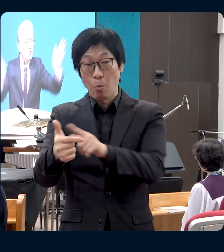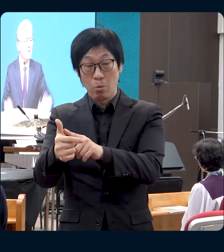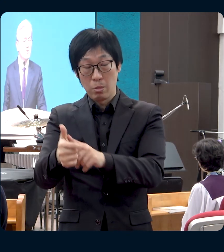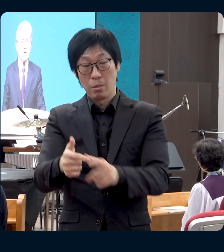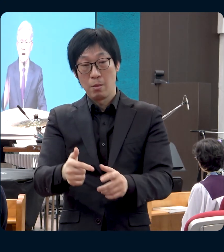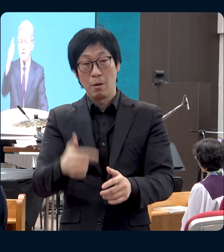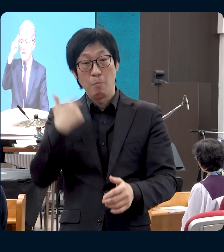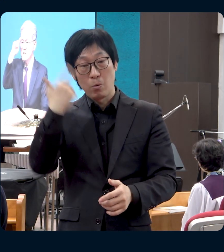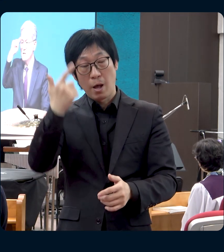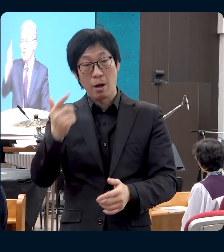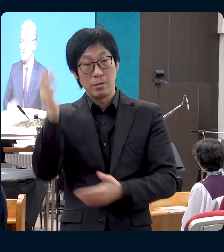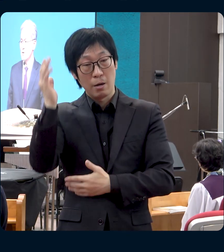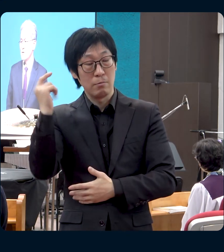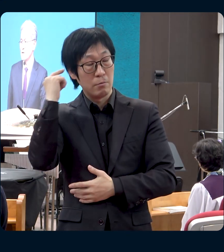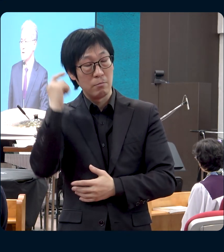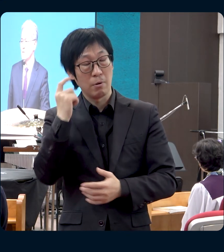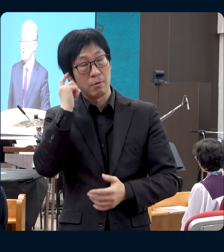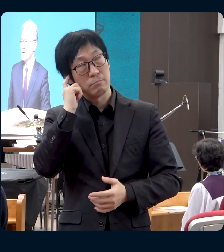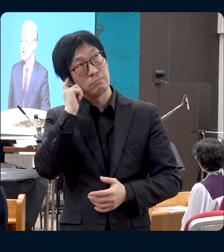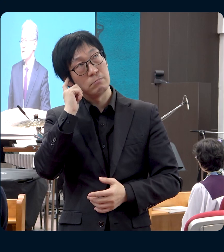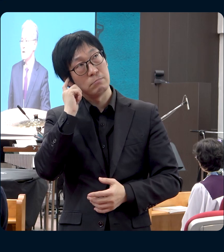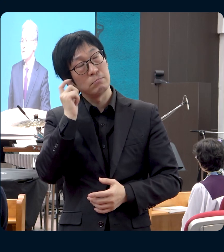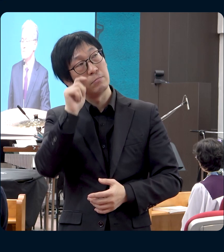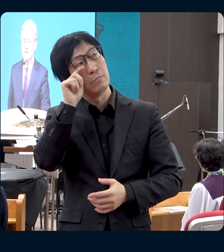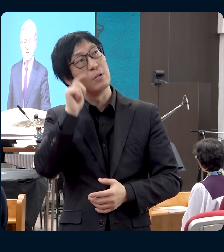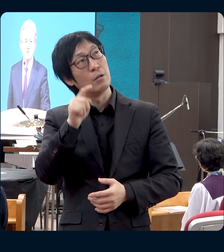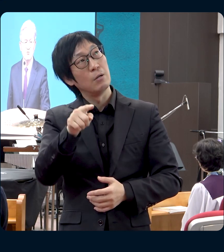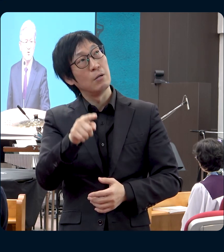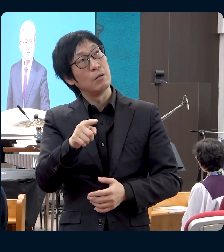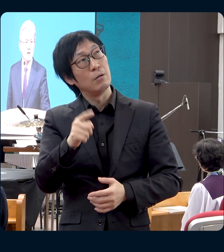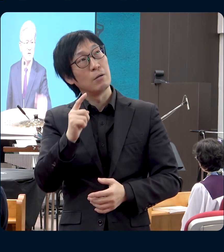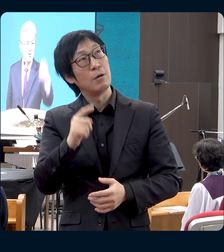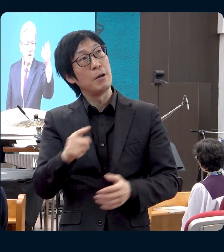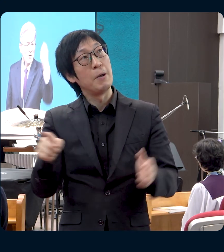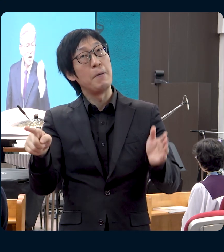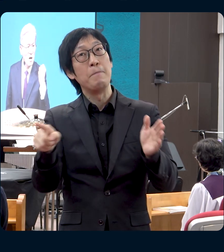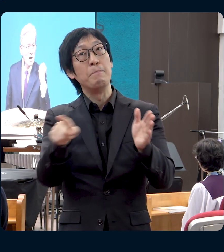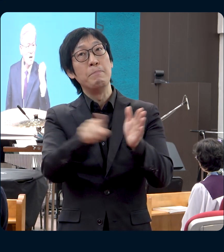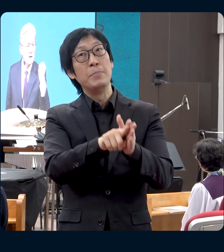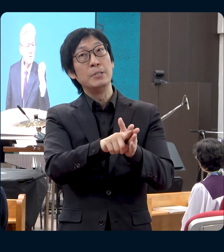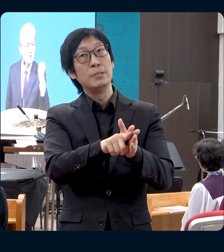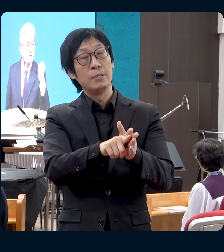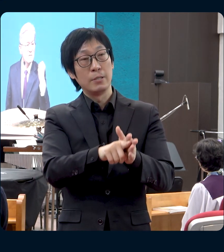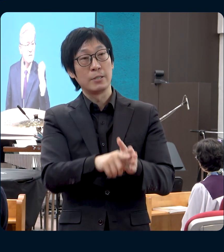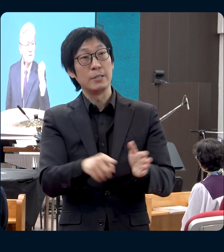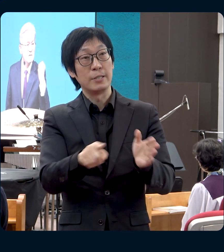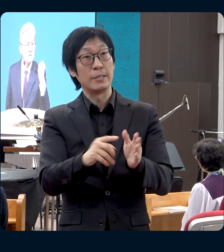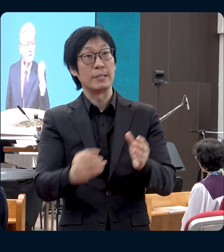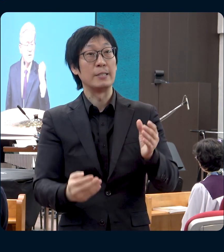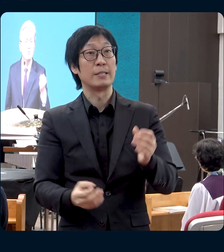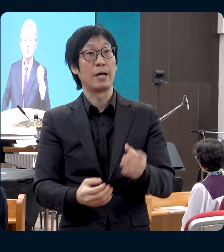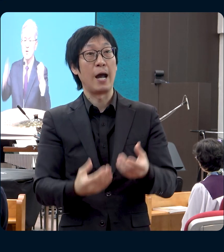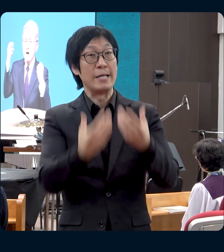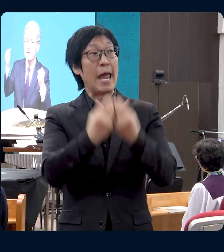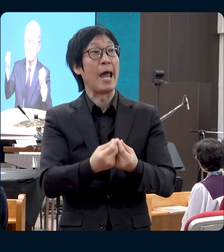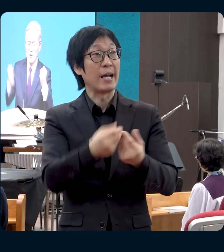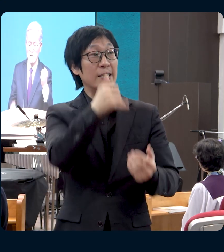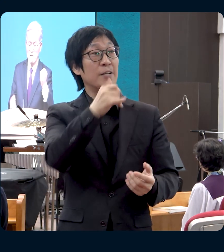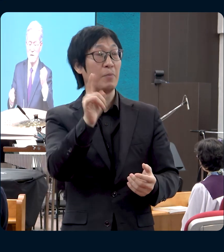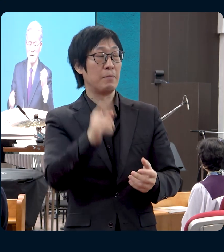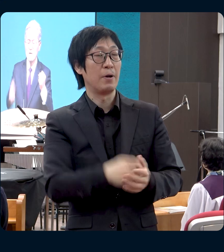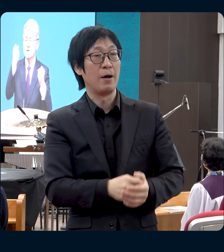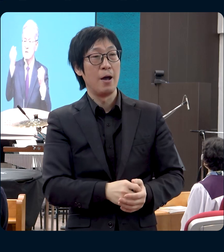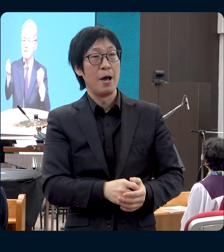목사님 그러면요, 한 가지를 떠올려요. 뭐냐? 미친 운전자를 끌어내려라, 이걸. 그리고 또 생각하는 게